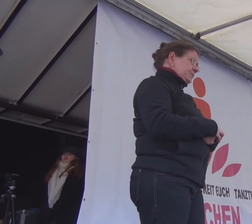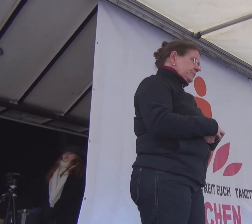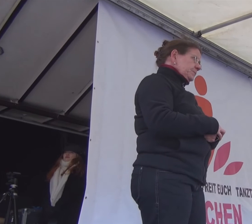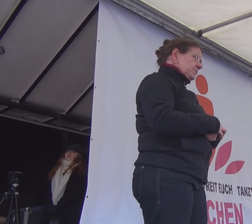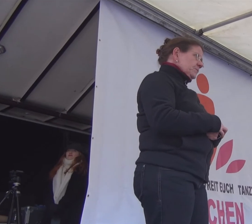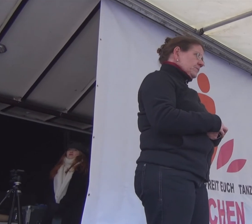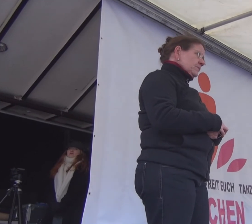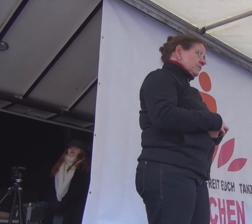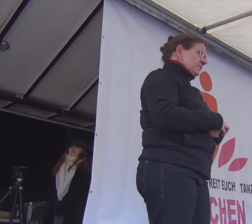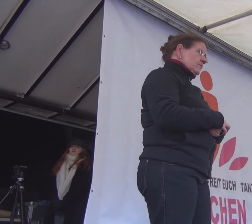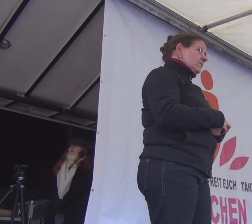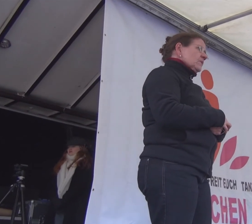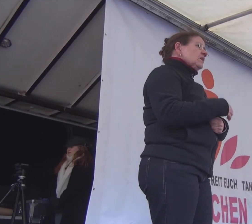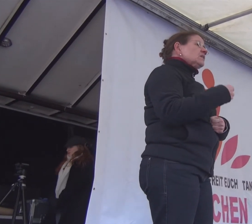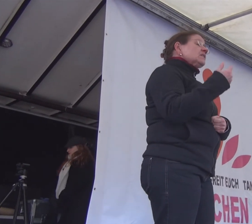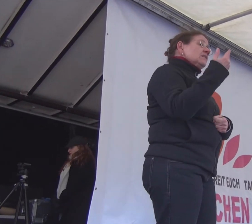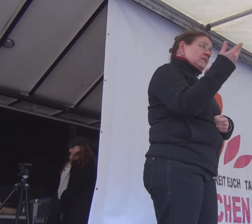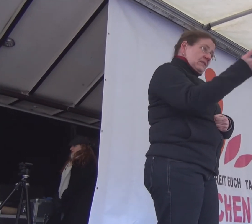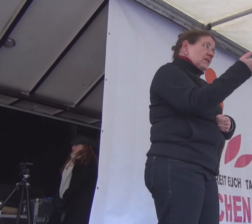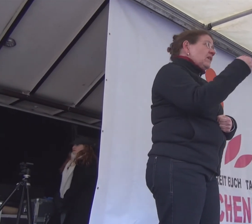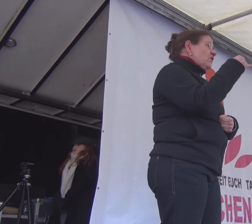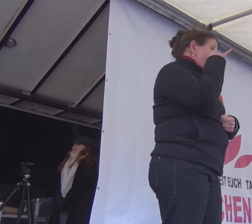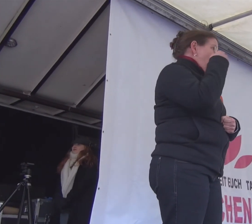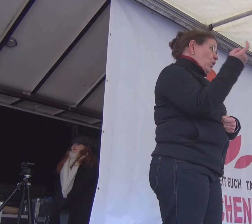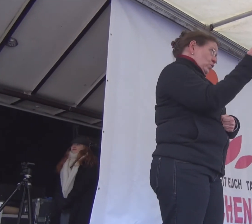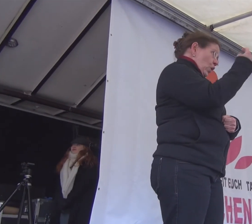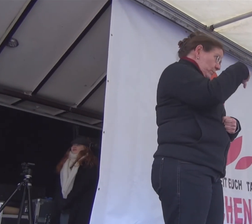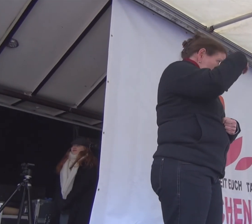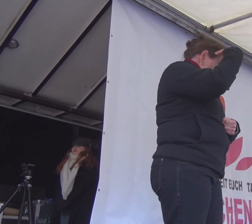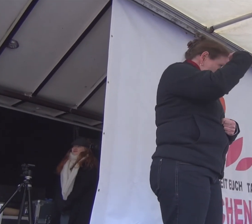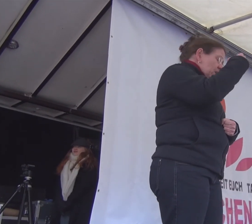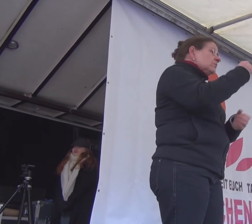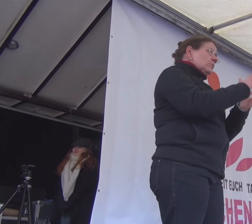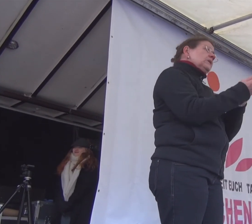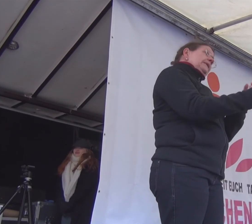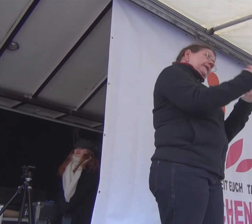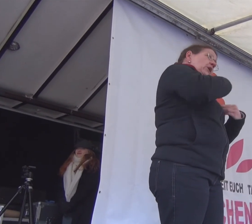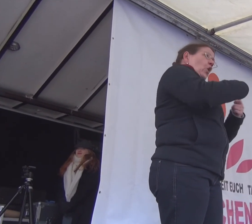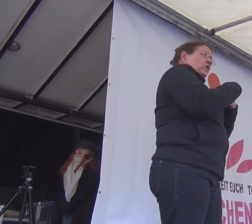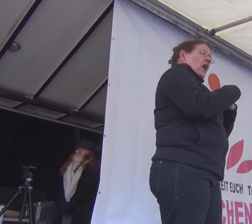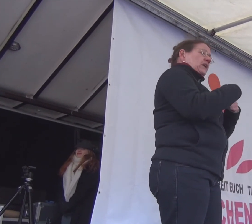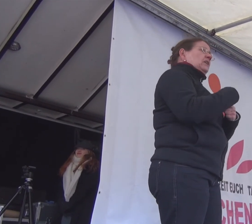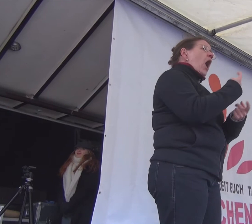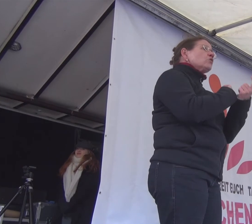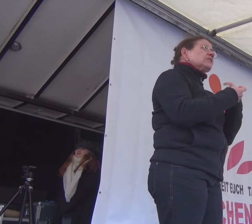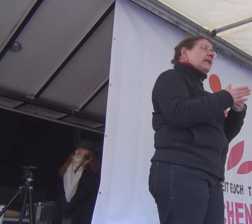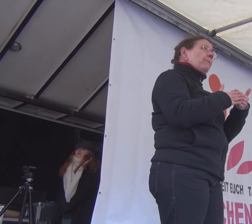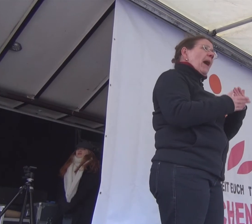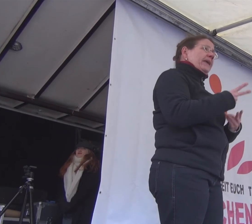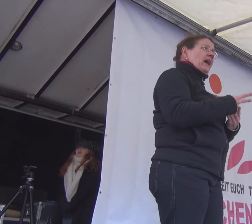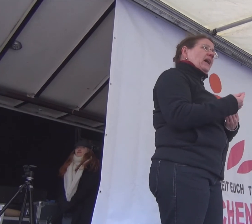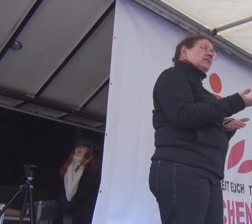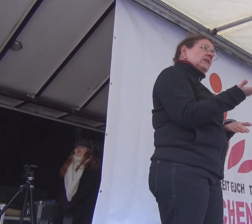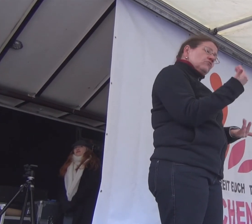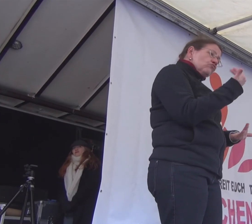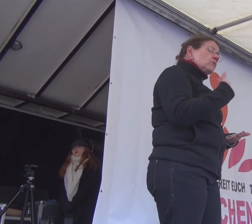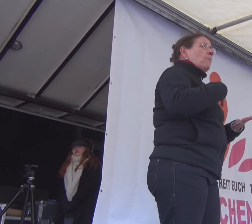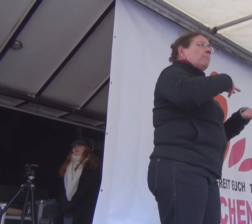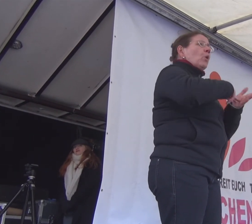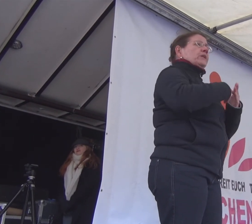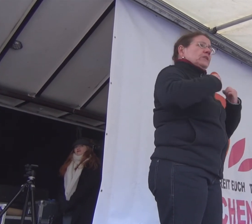gibt es einen Ausländerbeirat der Landeshauptstadt München. Wir sind eine gewählte, direkte